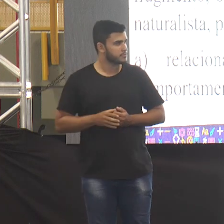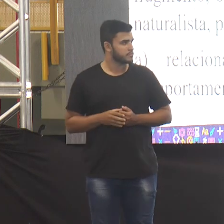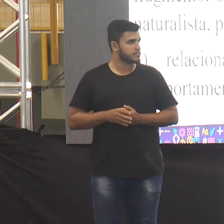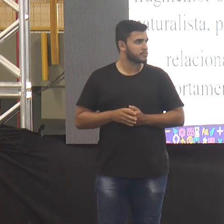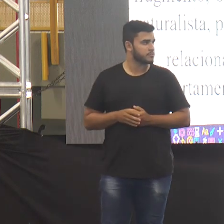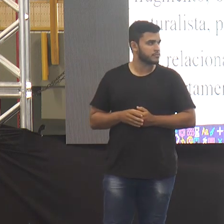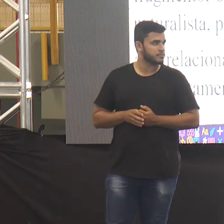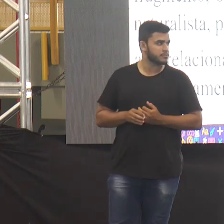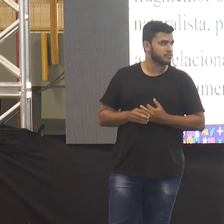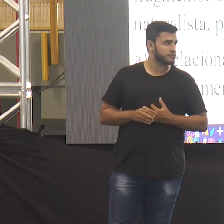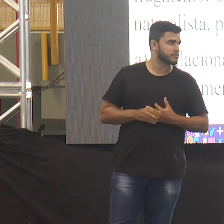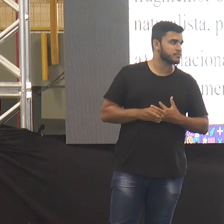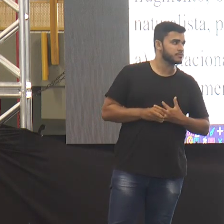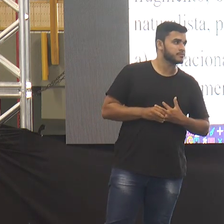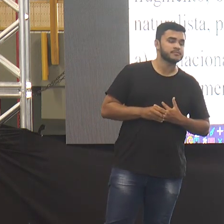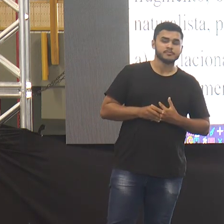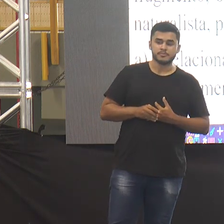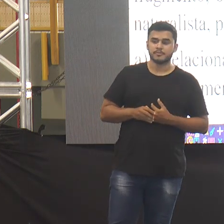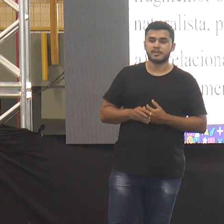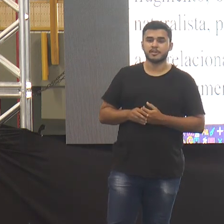errado.